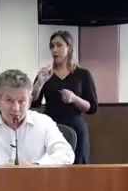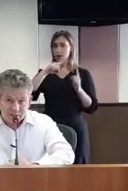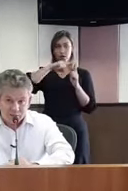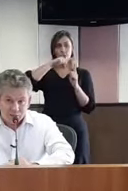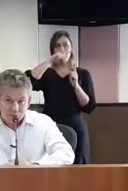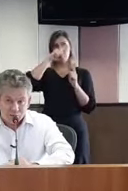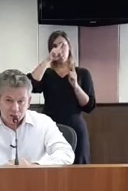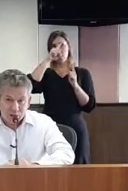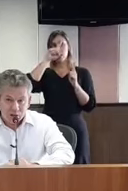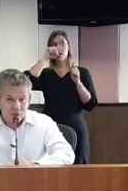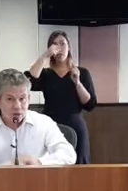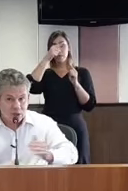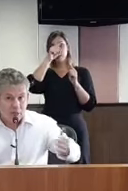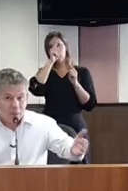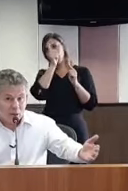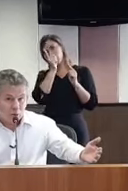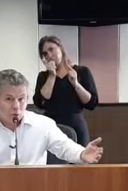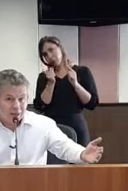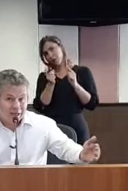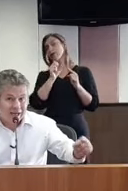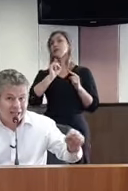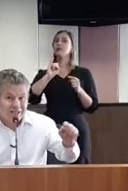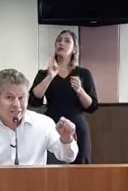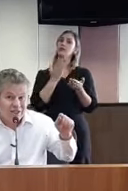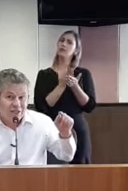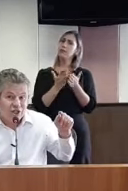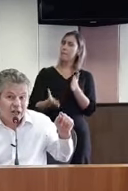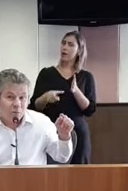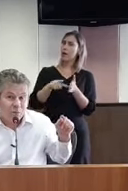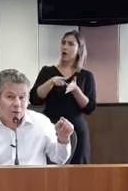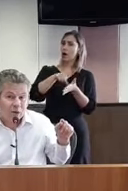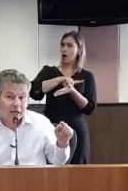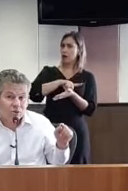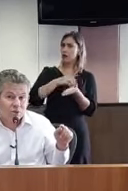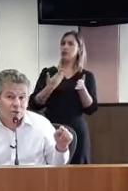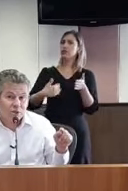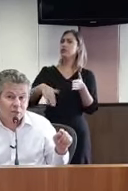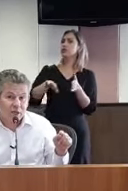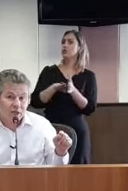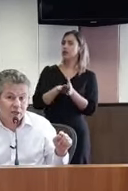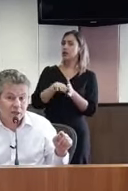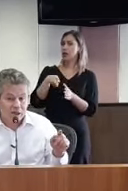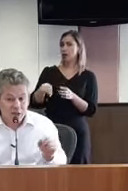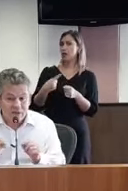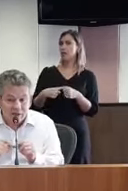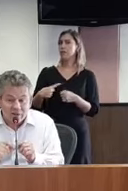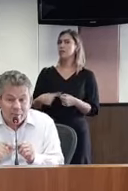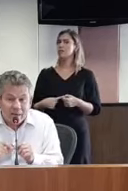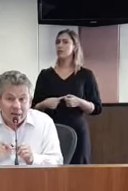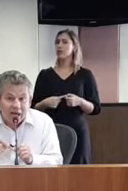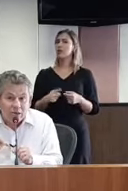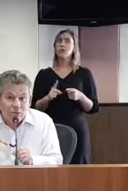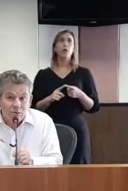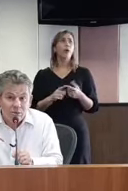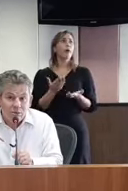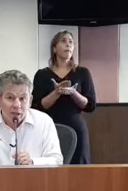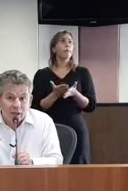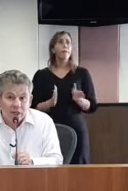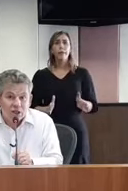ainda vai descendo. Então, se ele parou antes de chegar o primeiro caso no município dele, ele vai ter que ficar